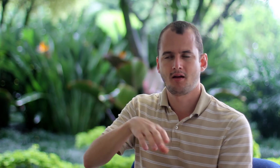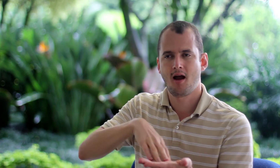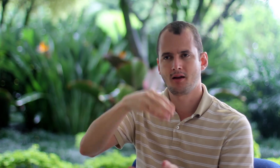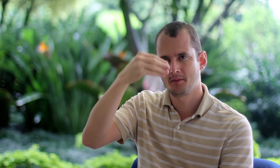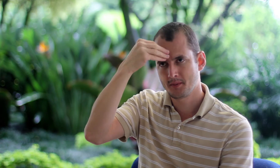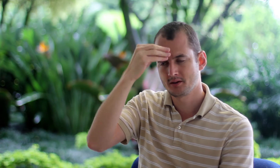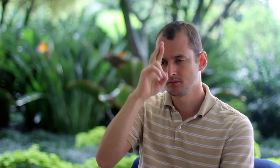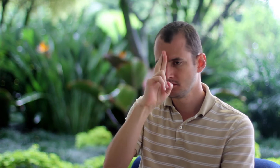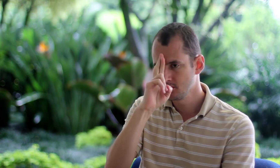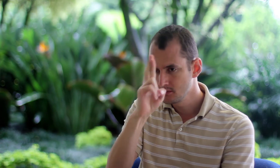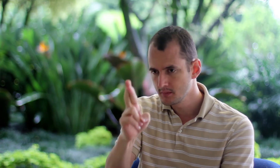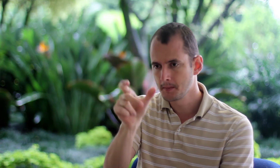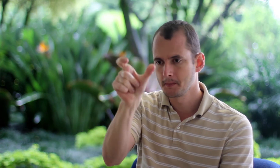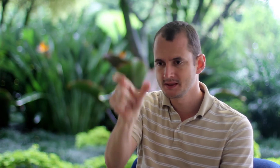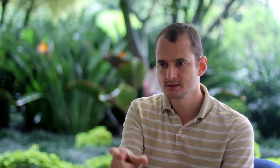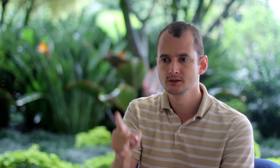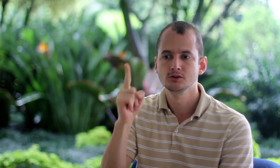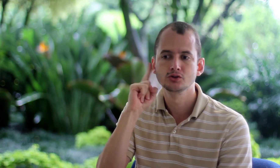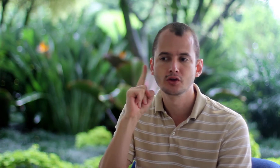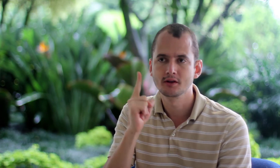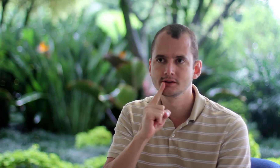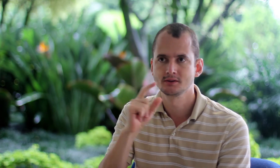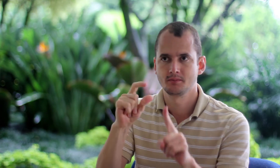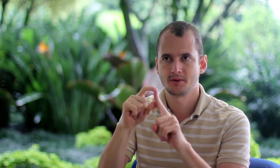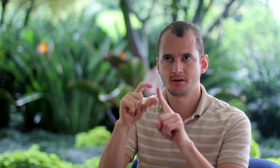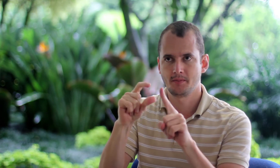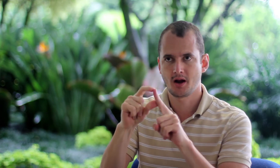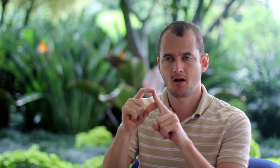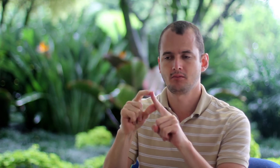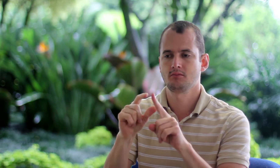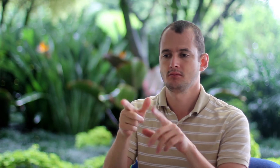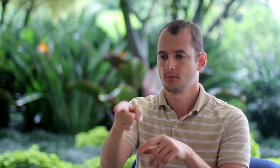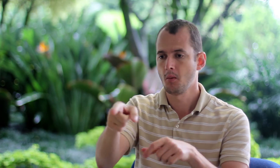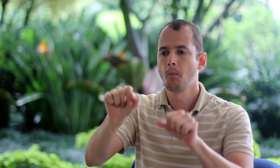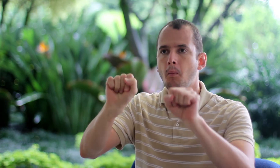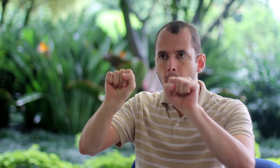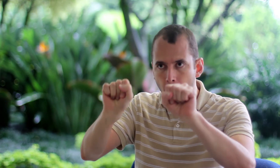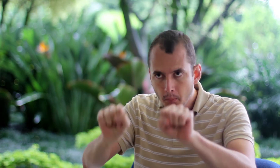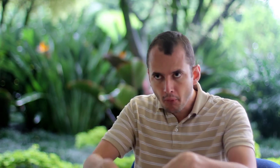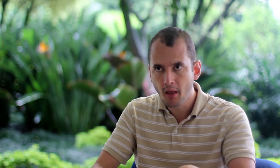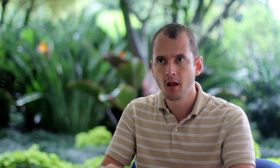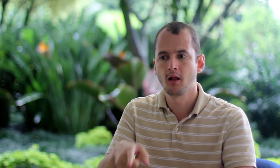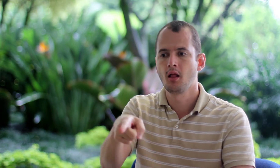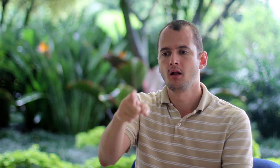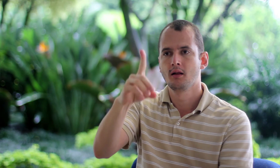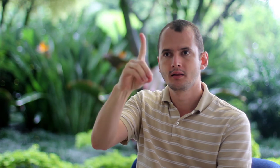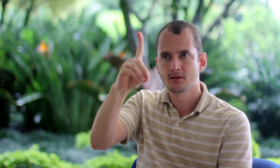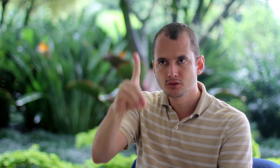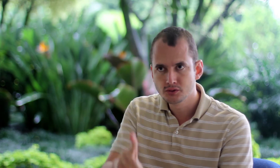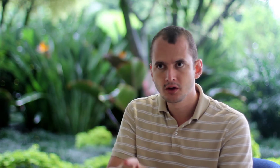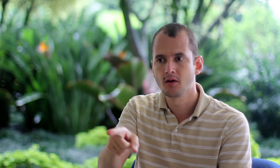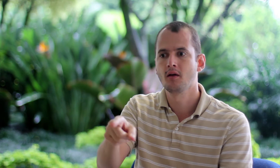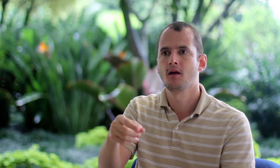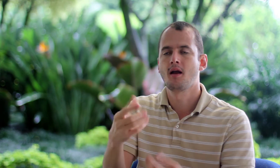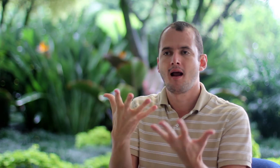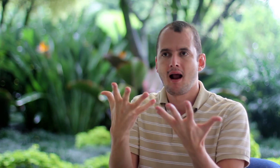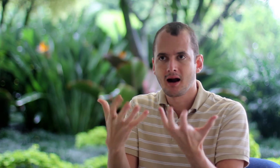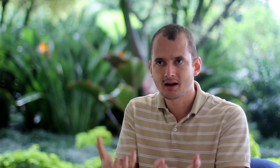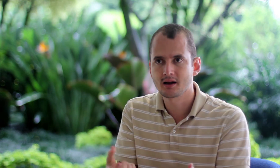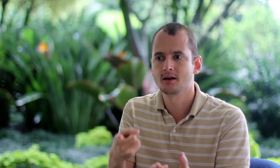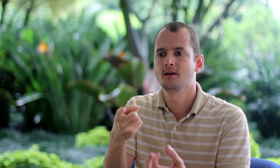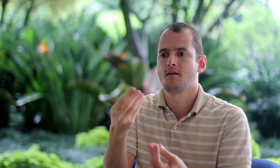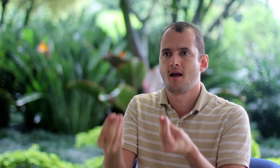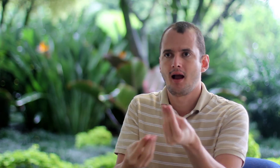y que no nos quiten la palabra para decir yo decido, yo puedo decidir. La palabra correcta de nombrarme, soy sordo y soy una